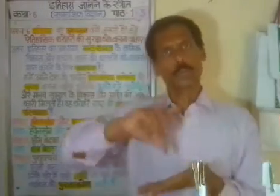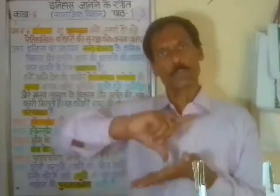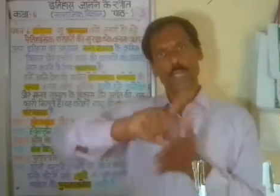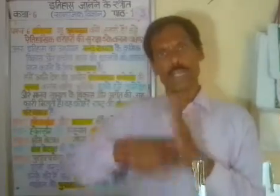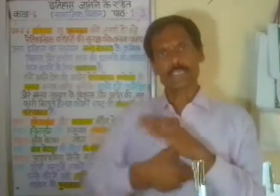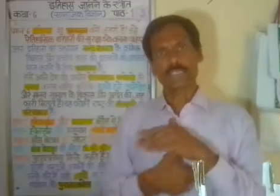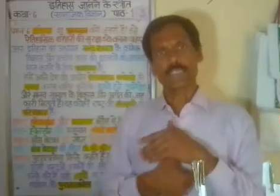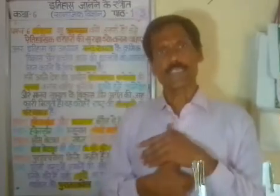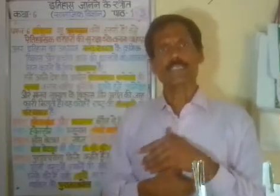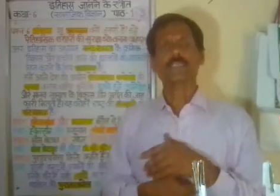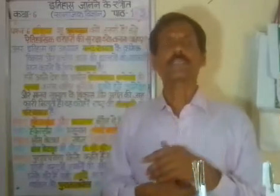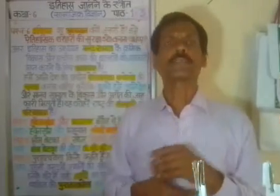प्राचीन